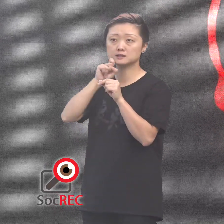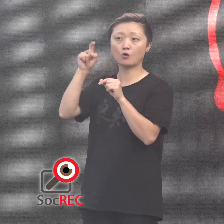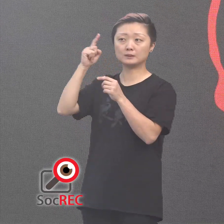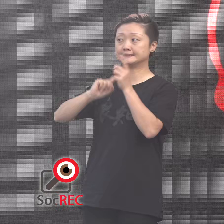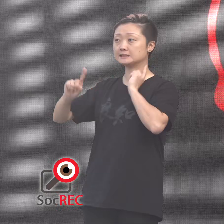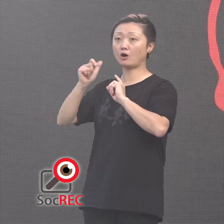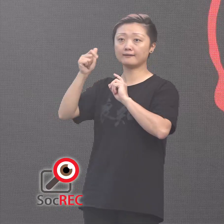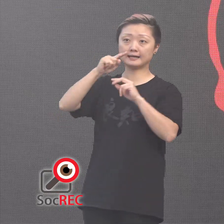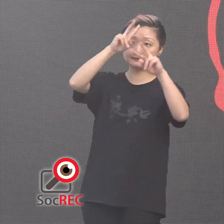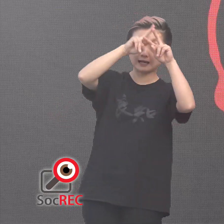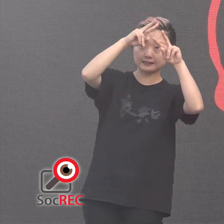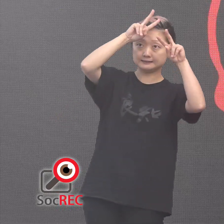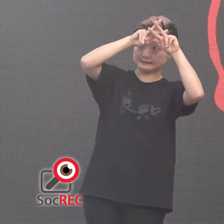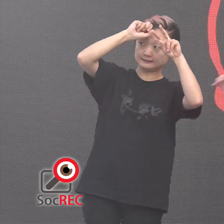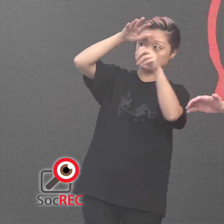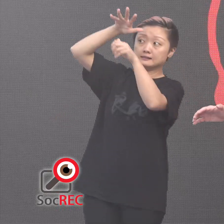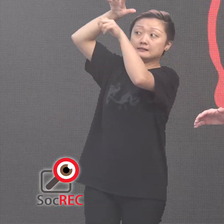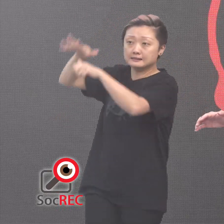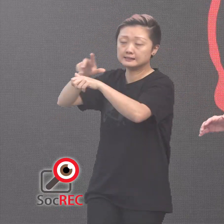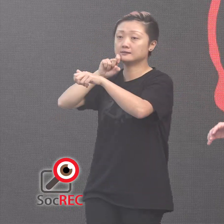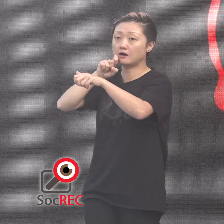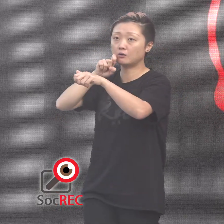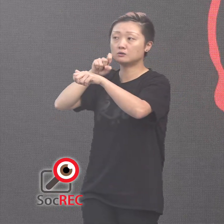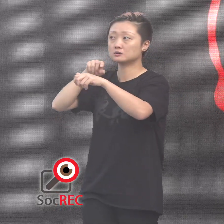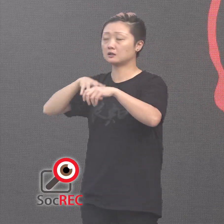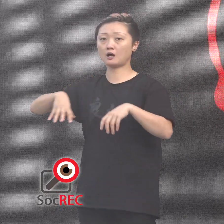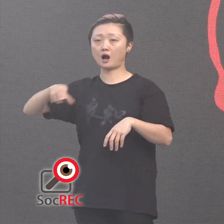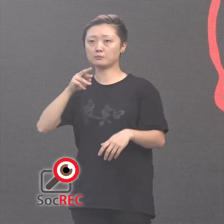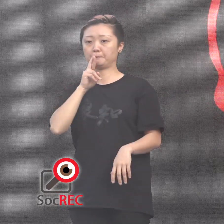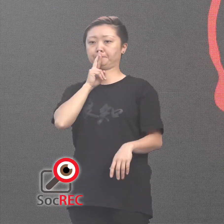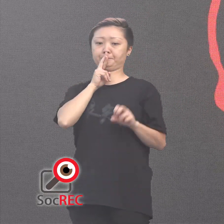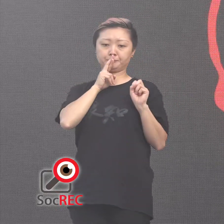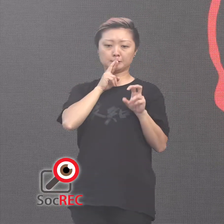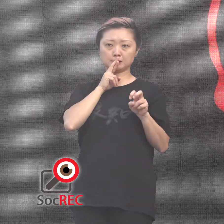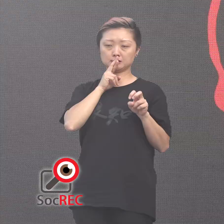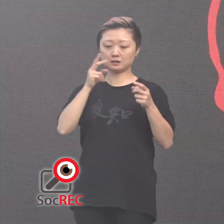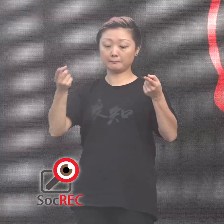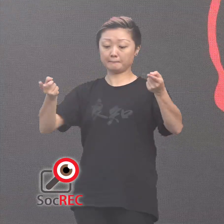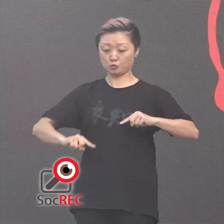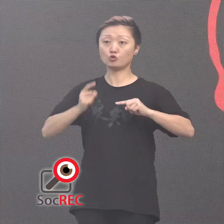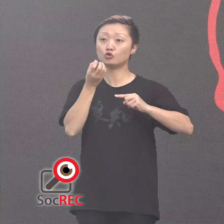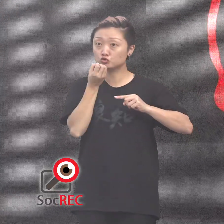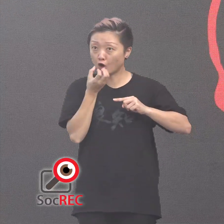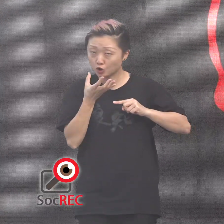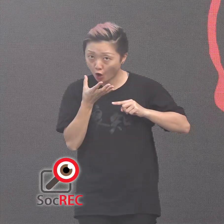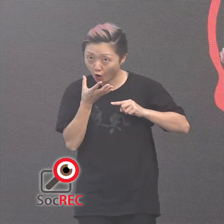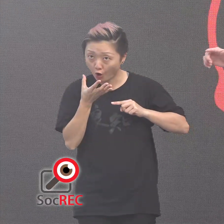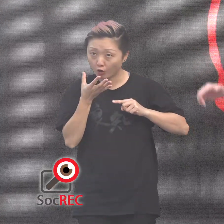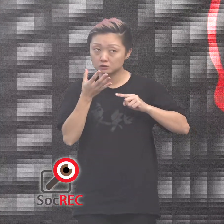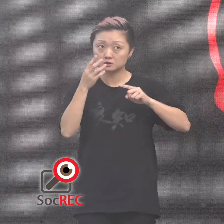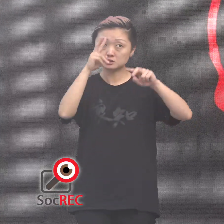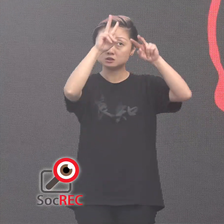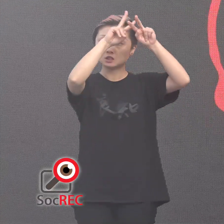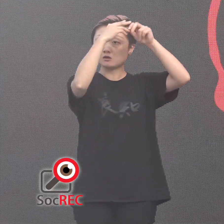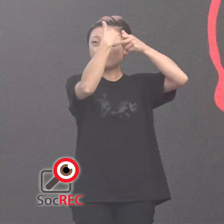压，我们没有发声。而今天轮到香港了，中共在摧残我们的